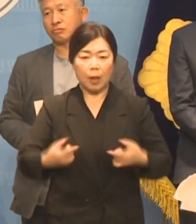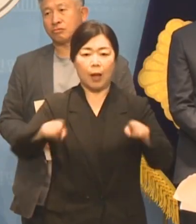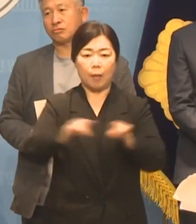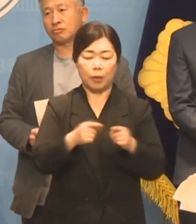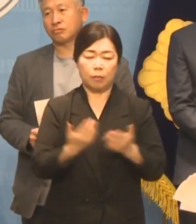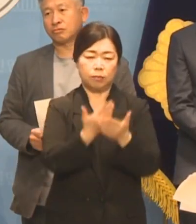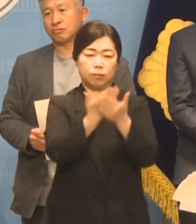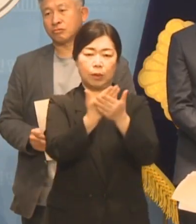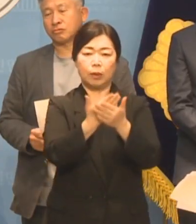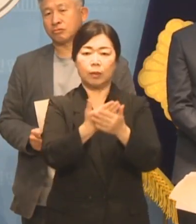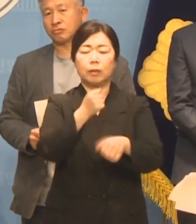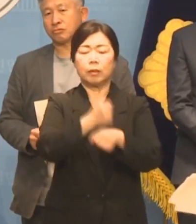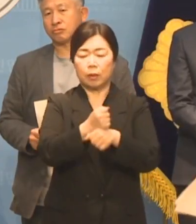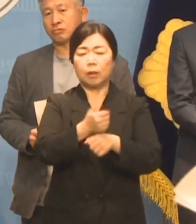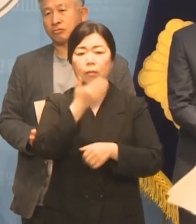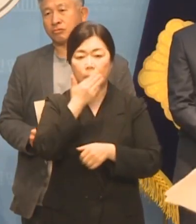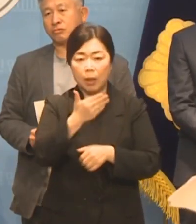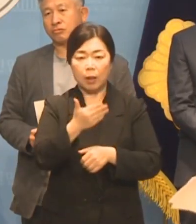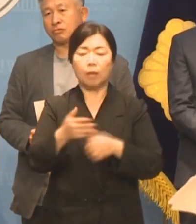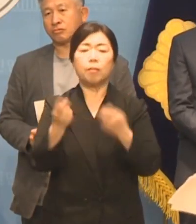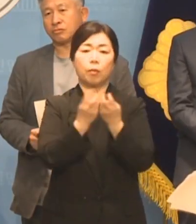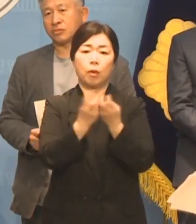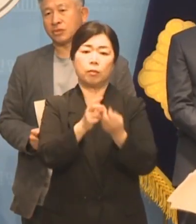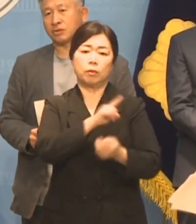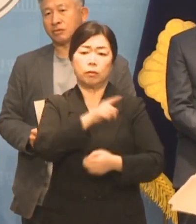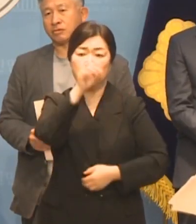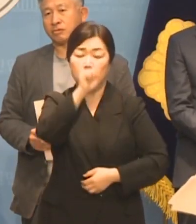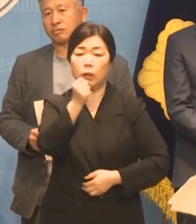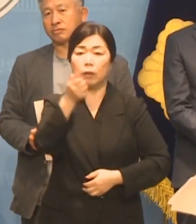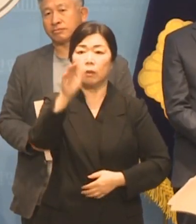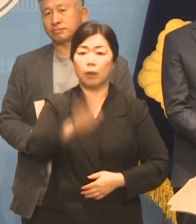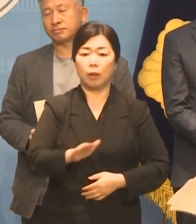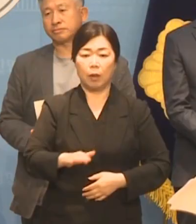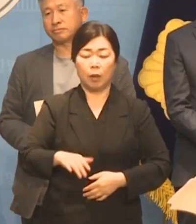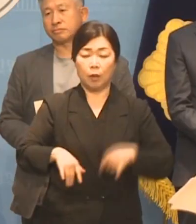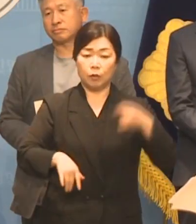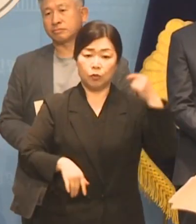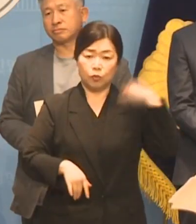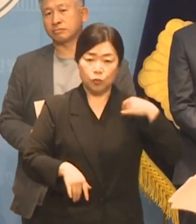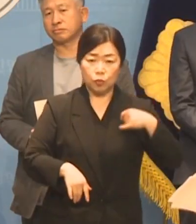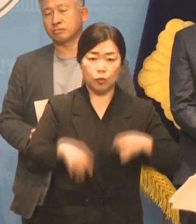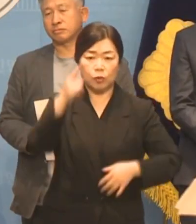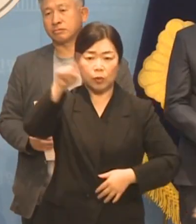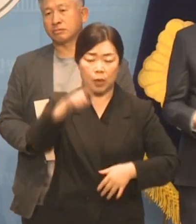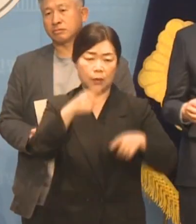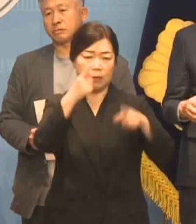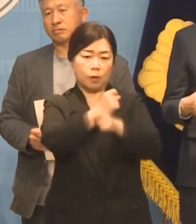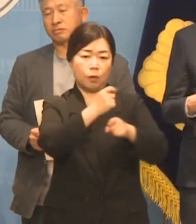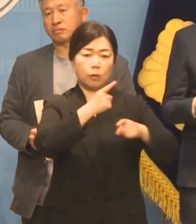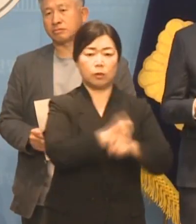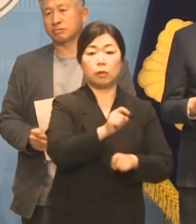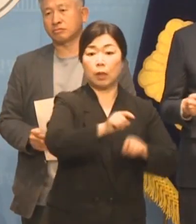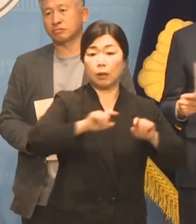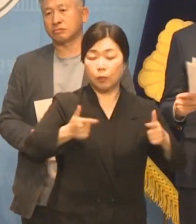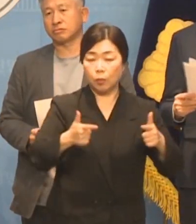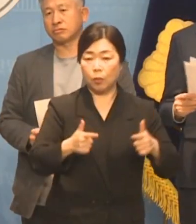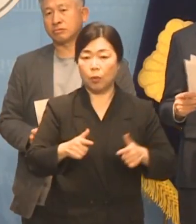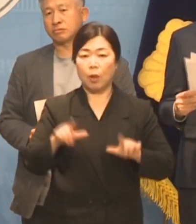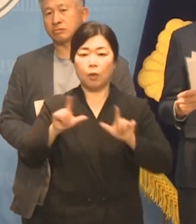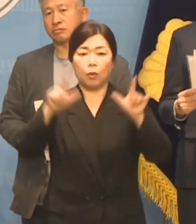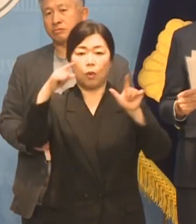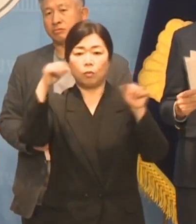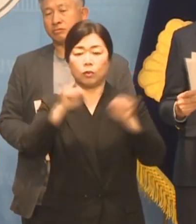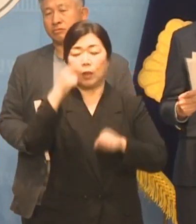가야 한다고 믿습니다. 중국, 러시아, 북한을 적으로 삼는 압박과 억제의 전략이 아니라